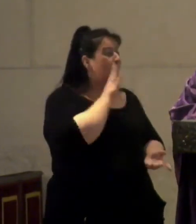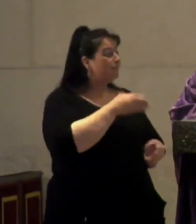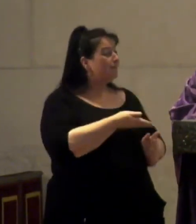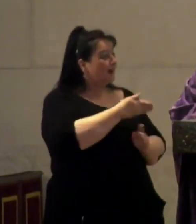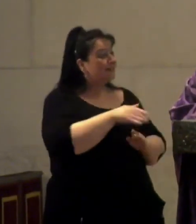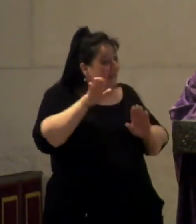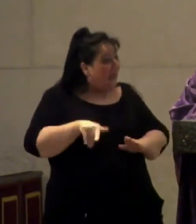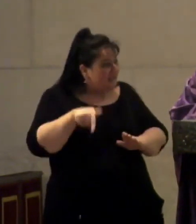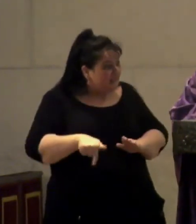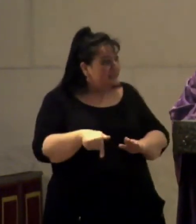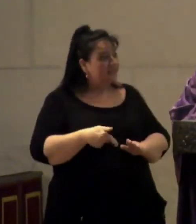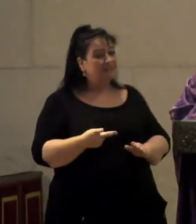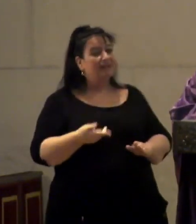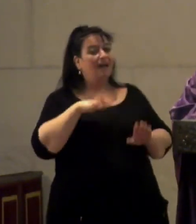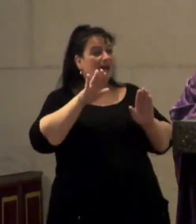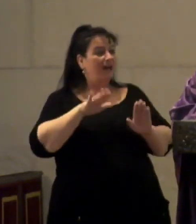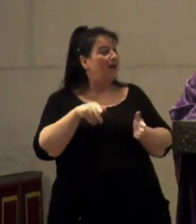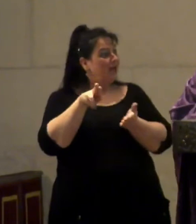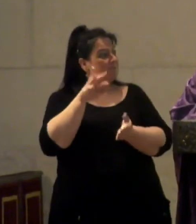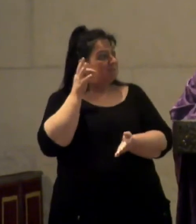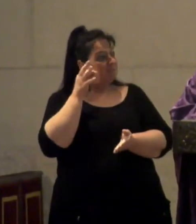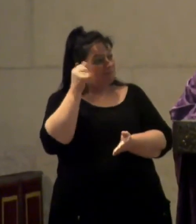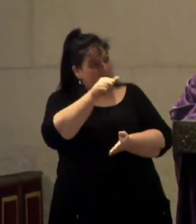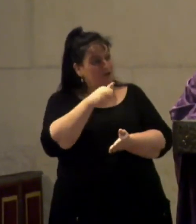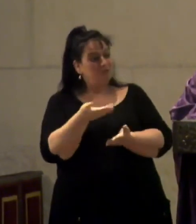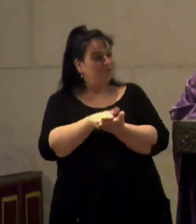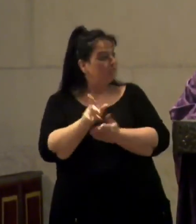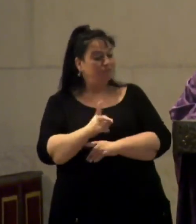aquí, mi hermano no habría muerto.